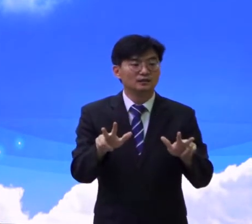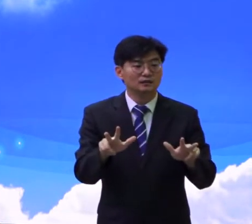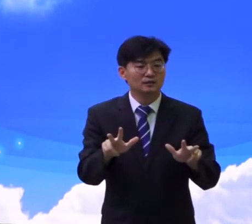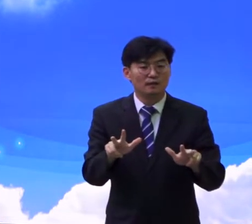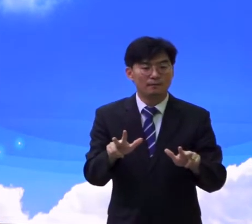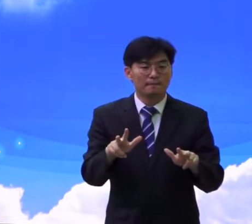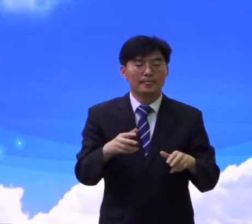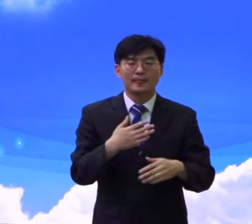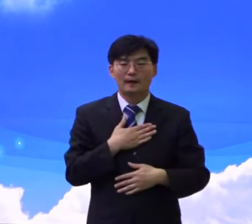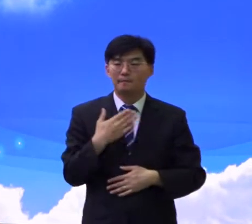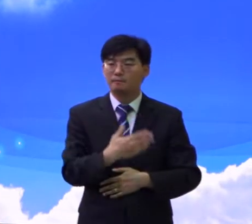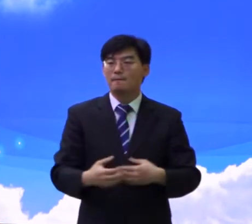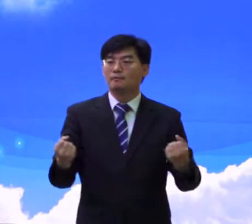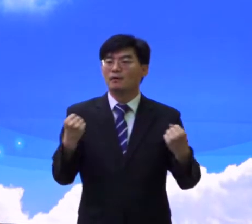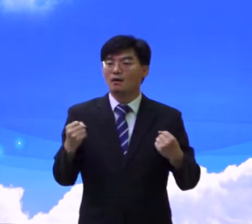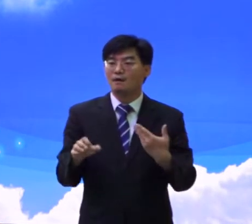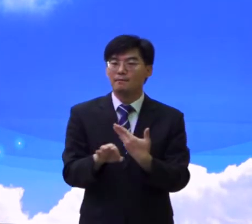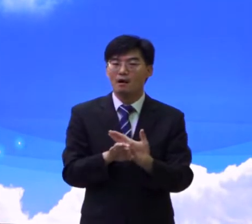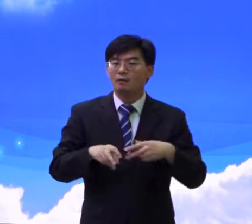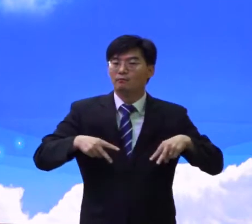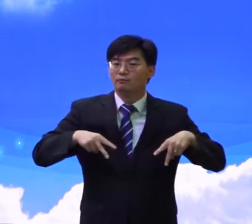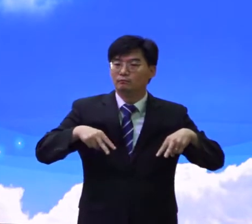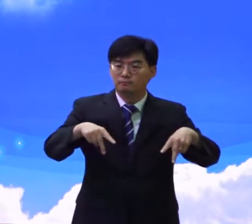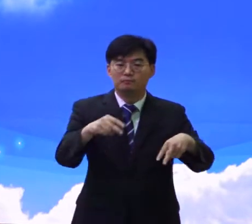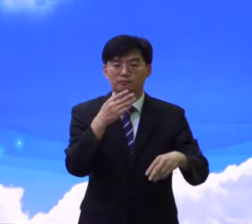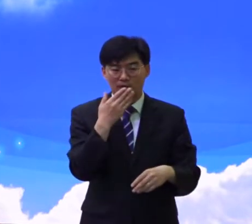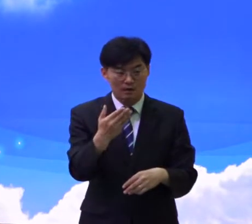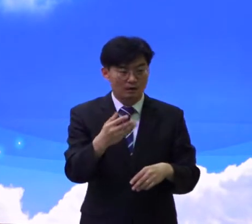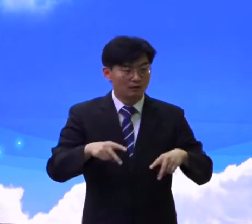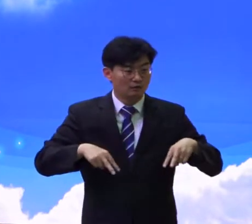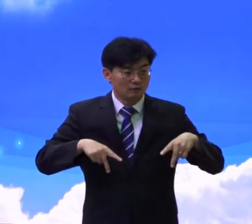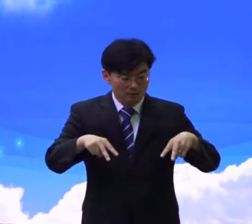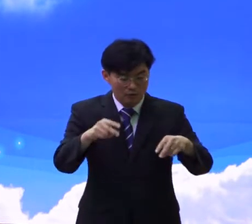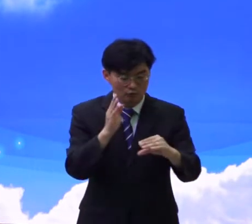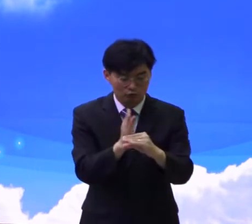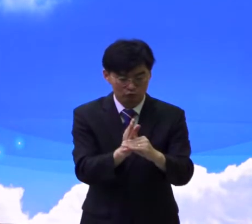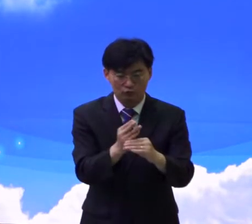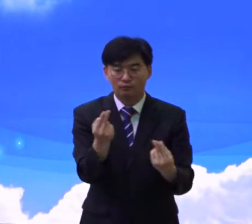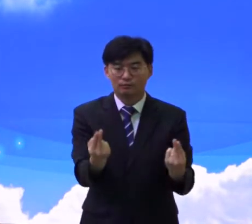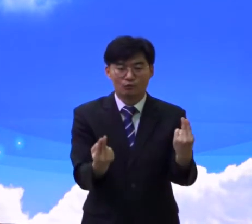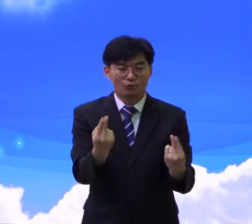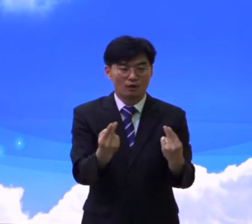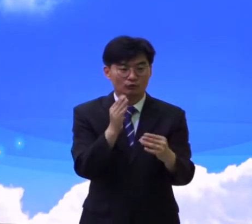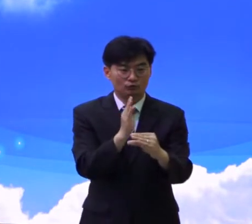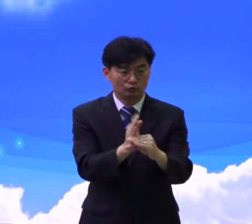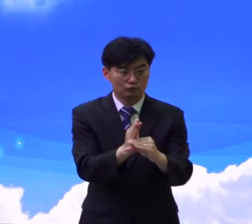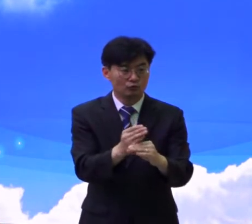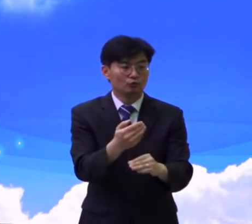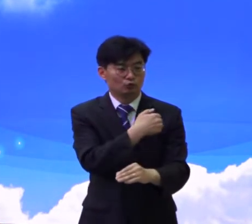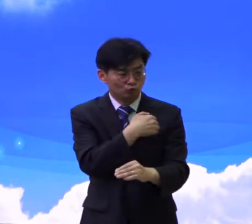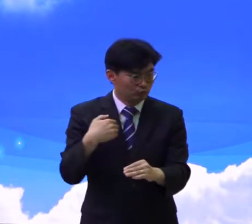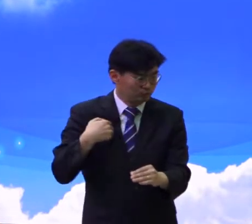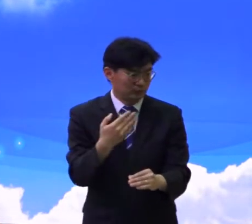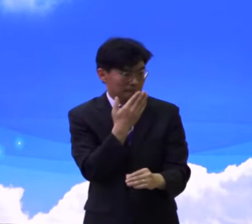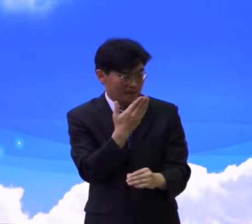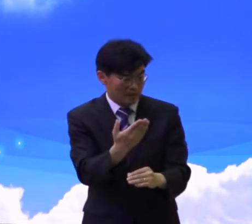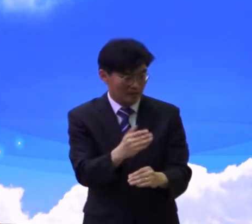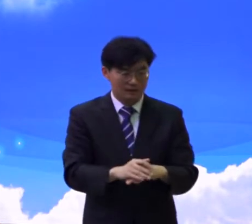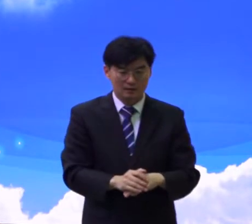건강하면 보병과 함께 가는 것 정도는 웬만하면 할 수 있습니다. 그러나 말을 탄 기병과 함께 달리는